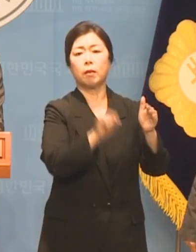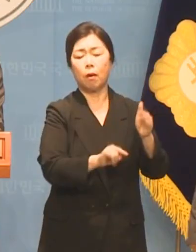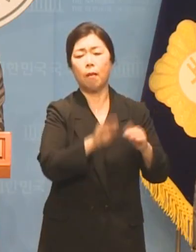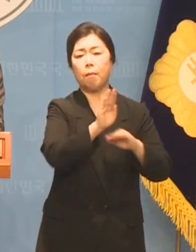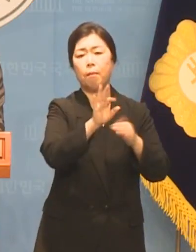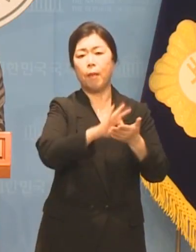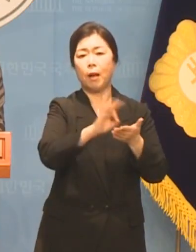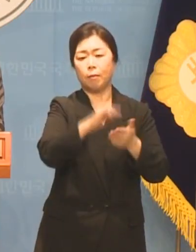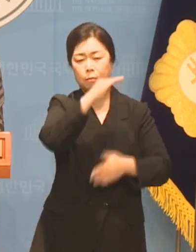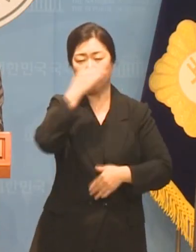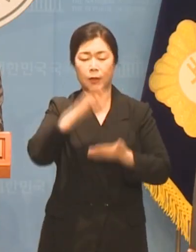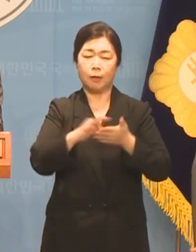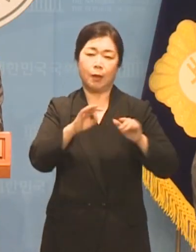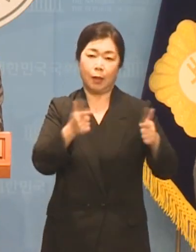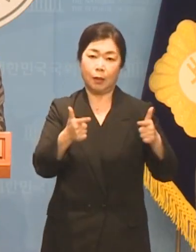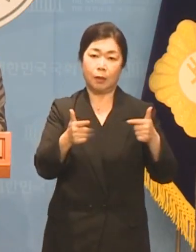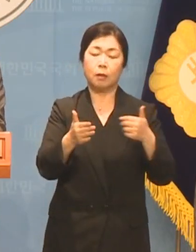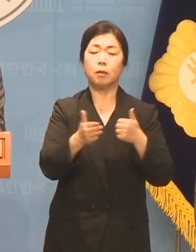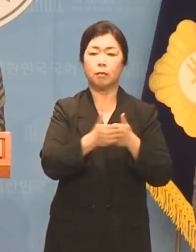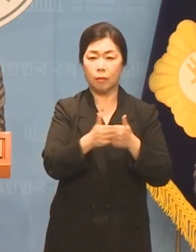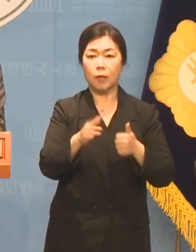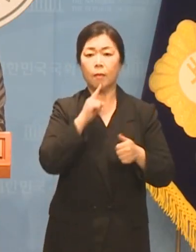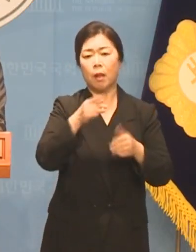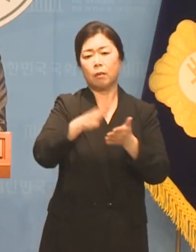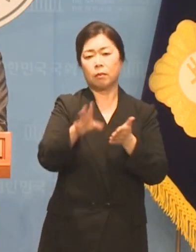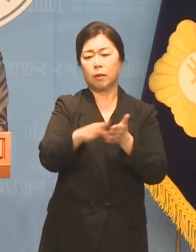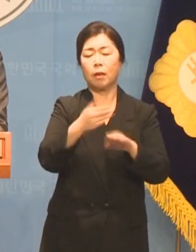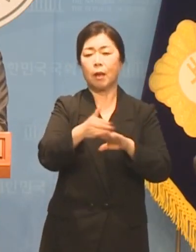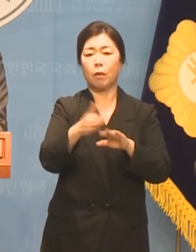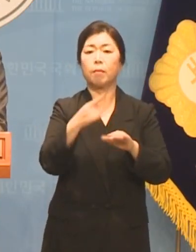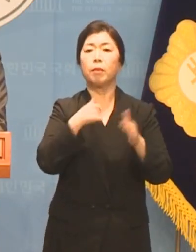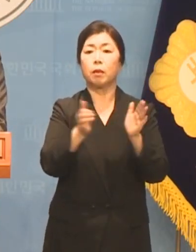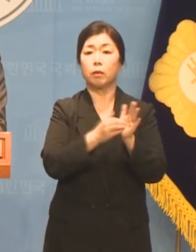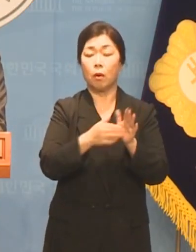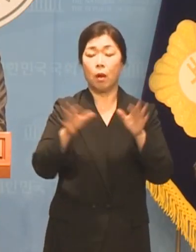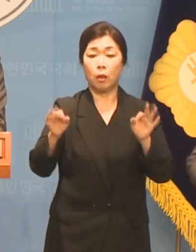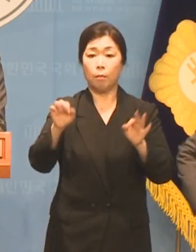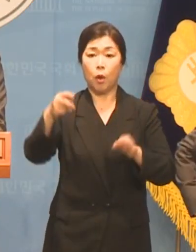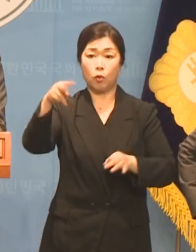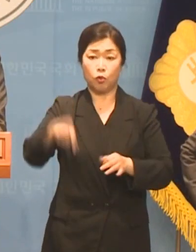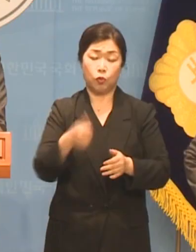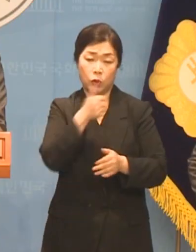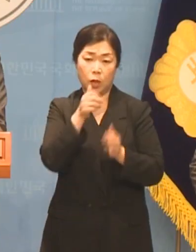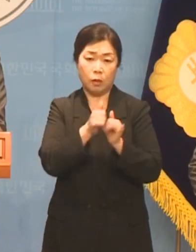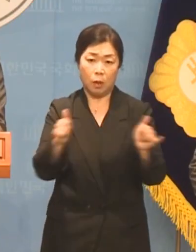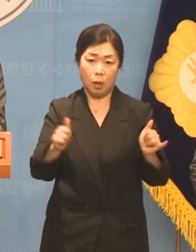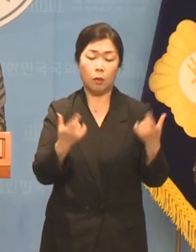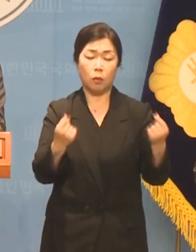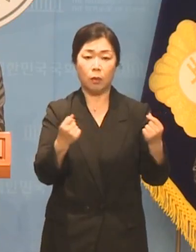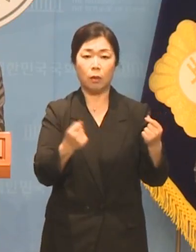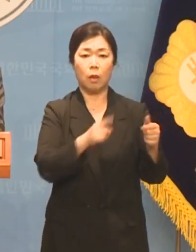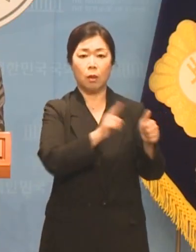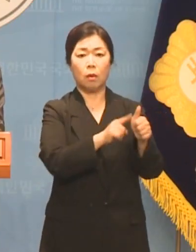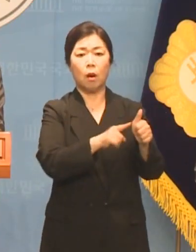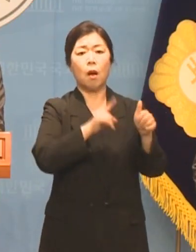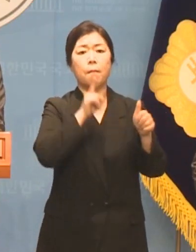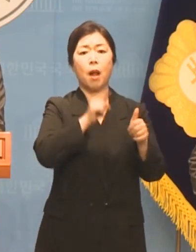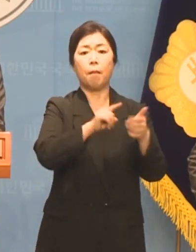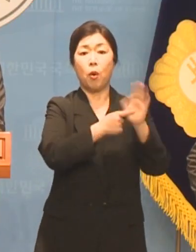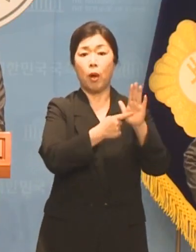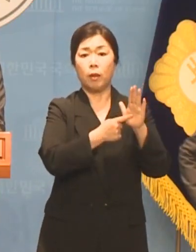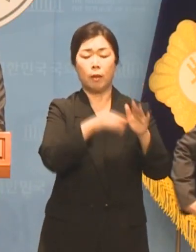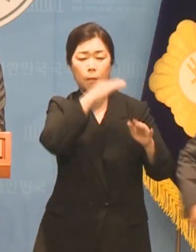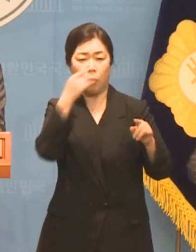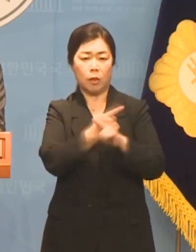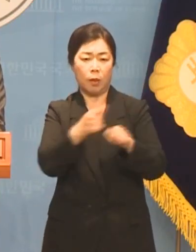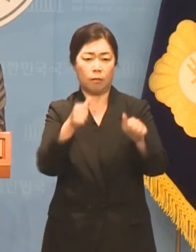없는 표현인 양아치로 비하했습니다. 김명수 진행자 또한 방송 중에 패널의 표현에 대해 바로잡을 시간이